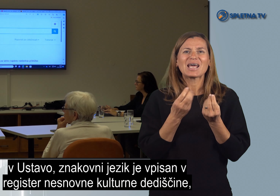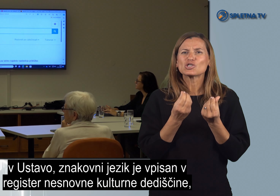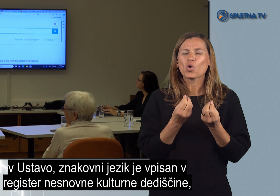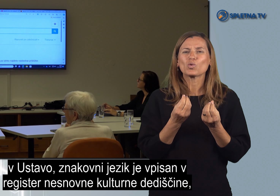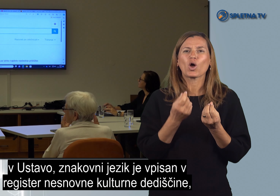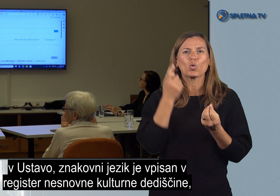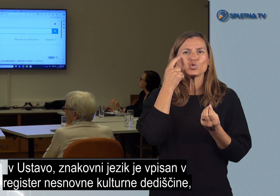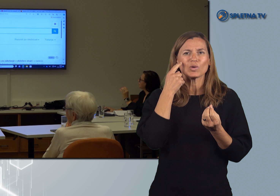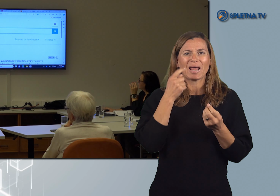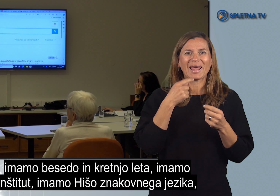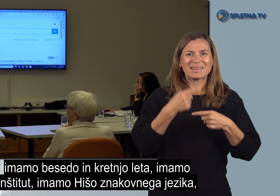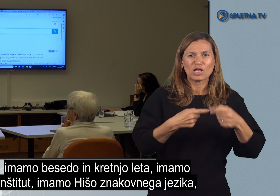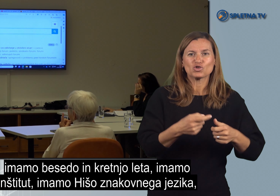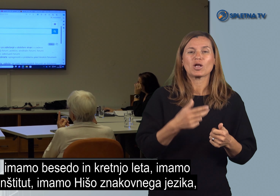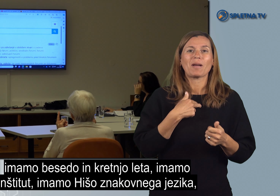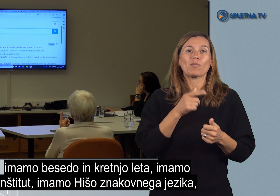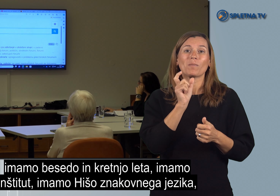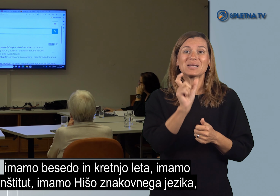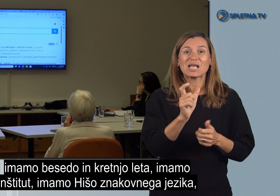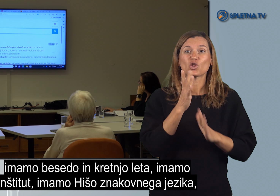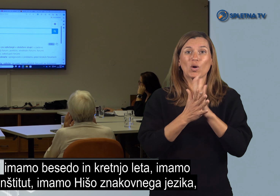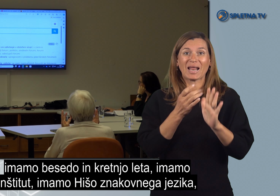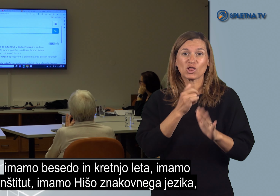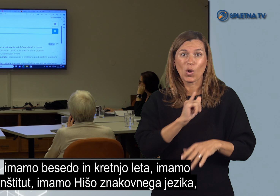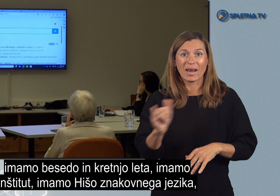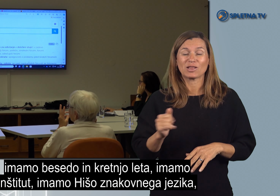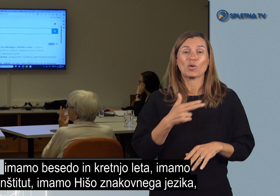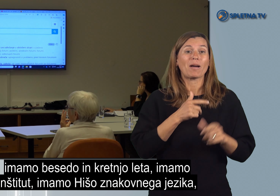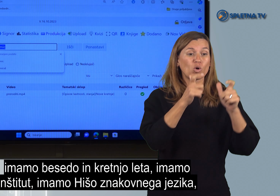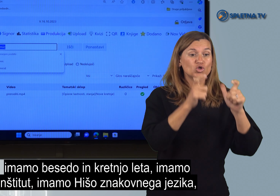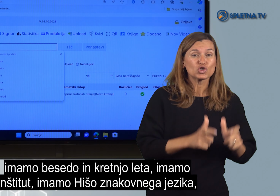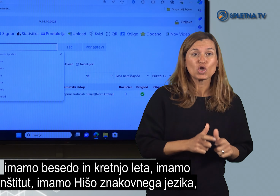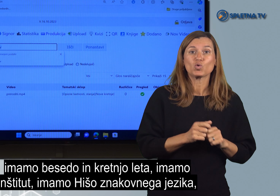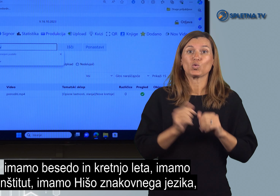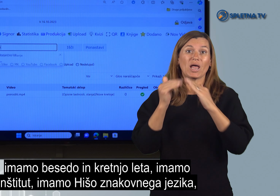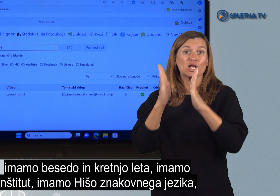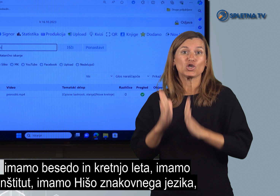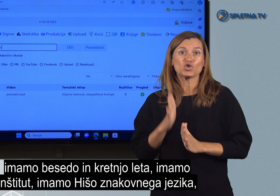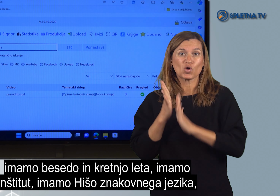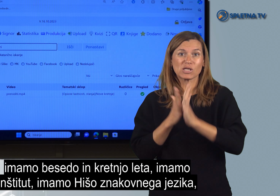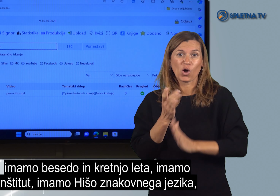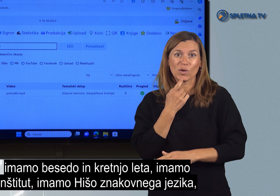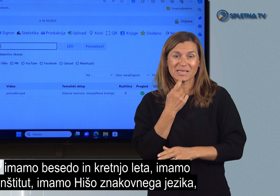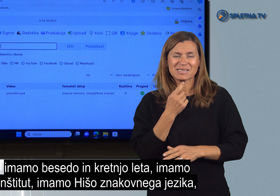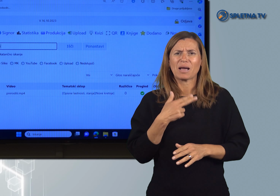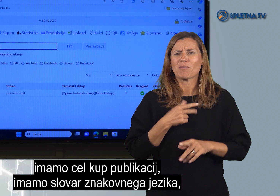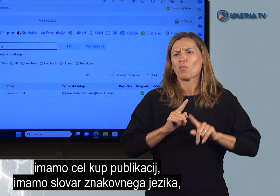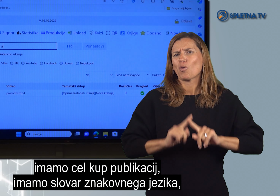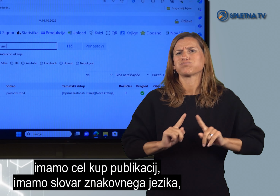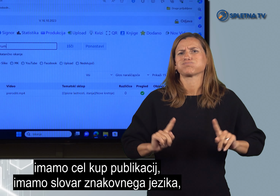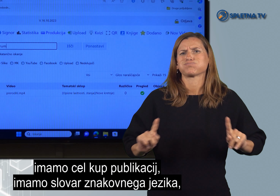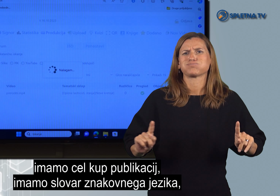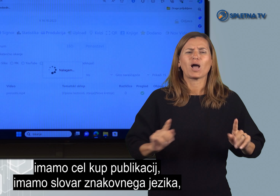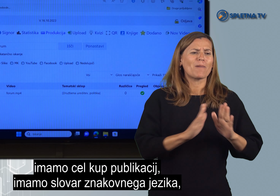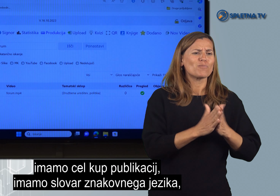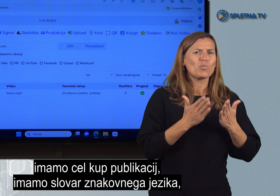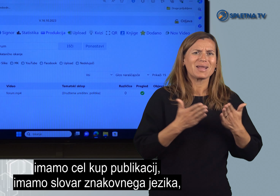Imamo besedo in kretnjo leta, imamo inštitut, imamo hišo znakovnega jezika, imamo cel kup